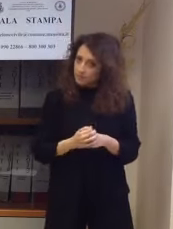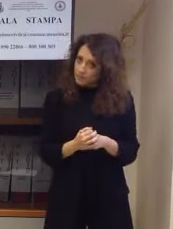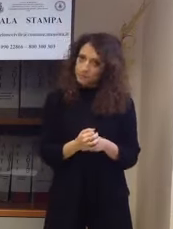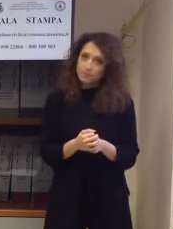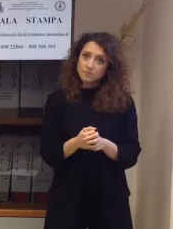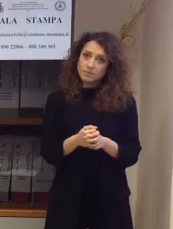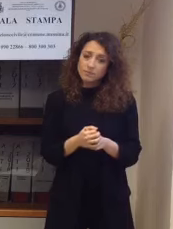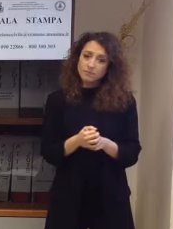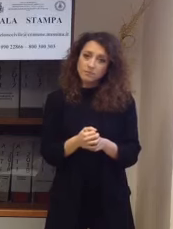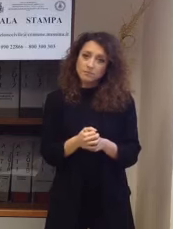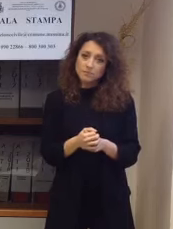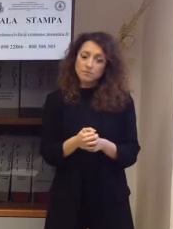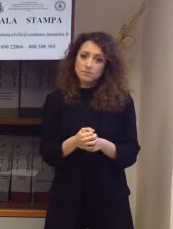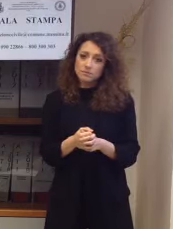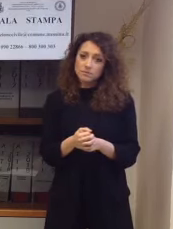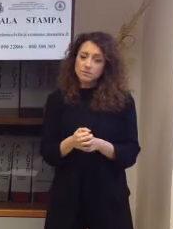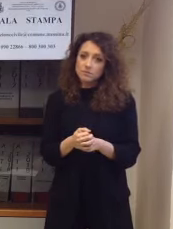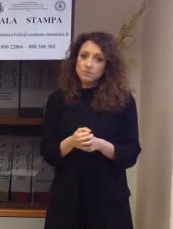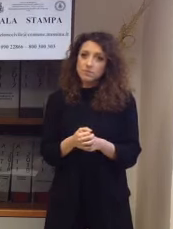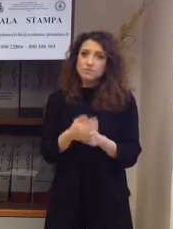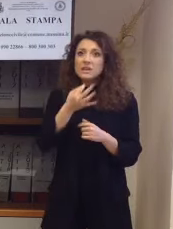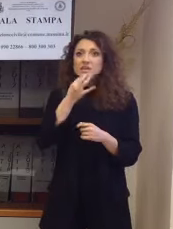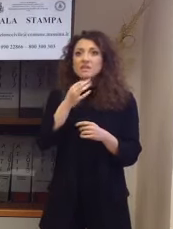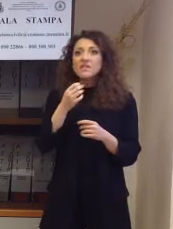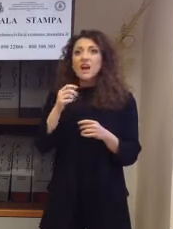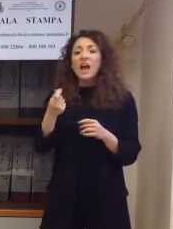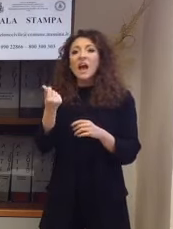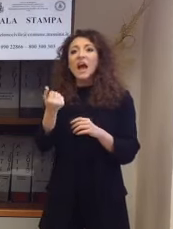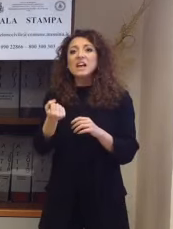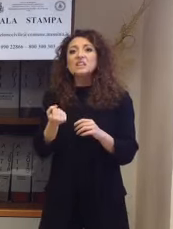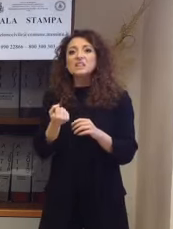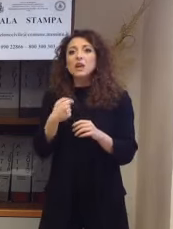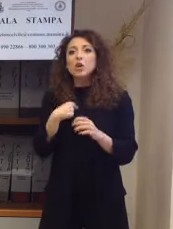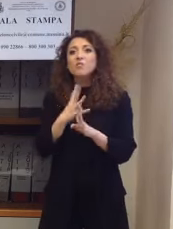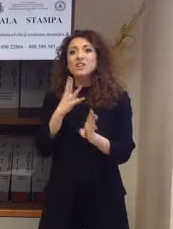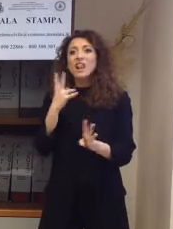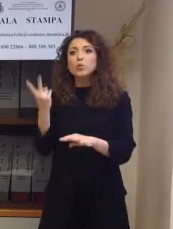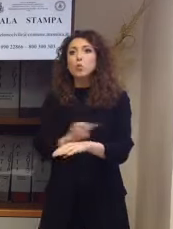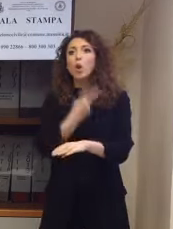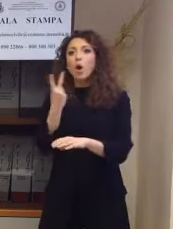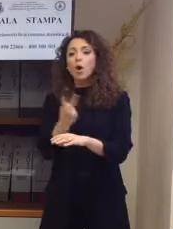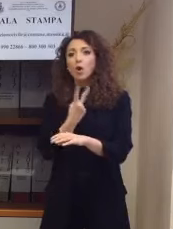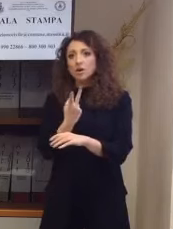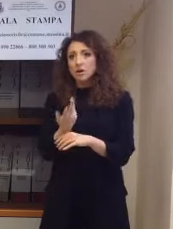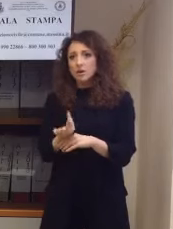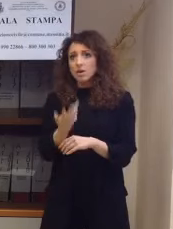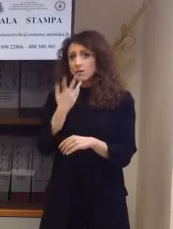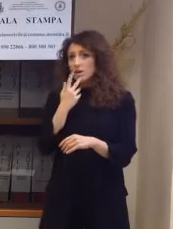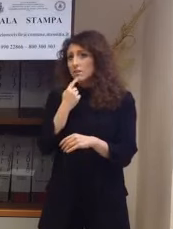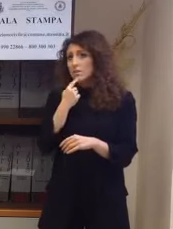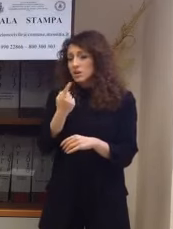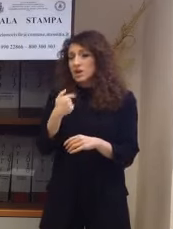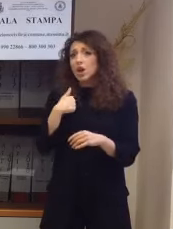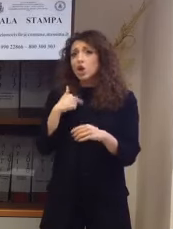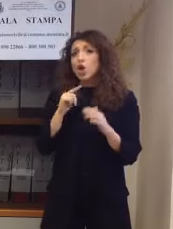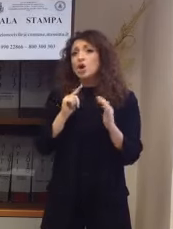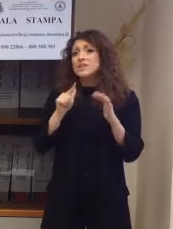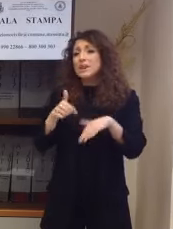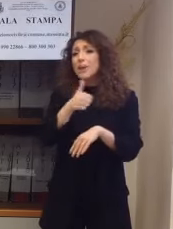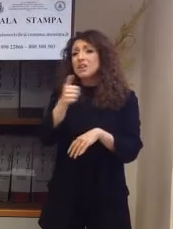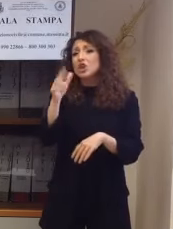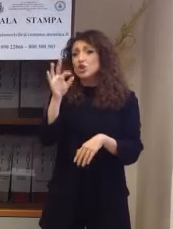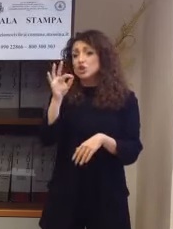Quindi, alla cassa io oggi ho fatto 2 ore di fila. Volevo anche dire che ho 150 euro la settimana, ma